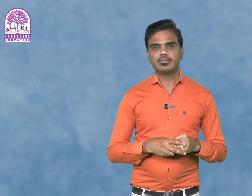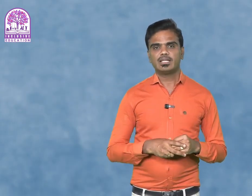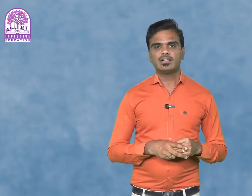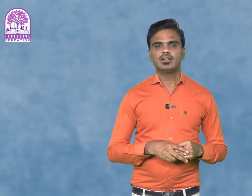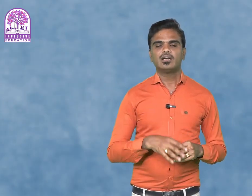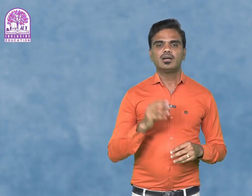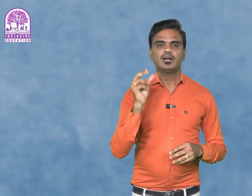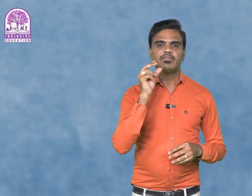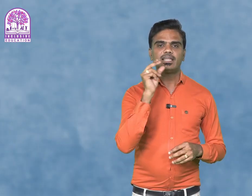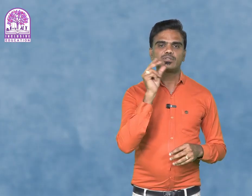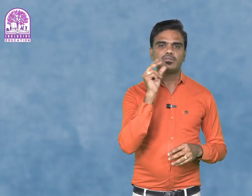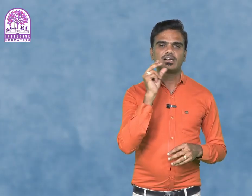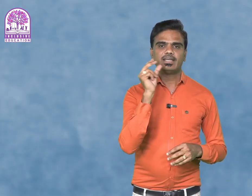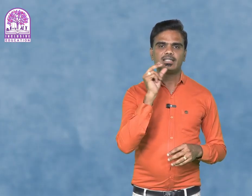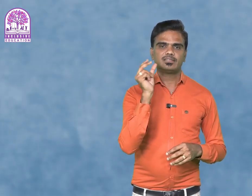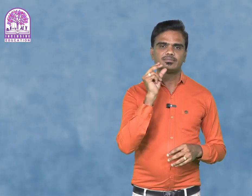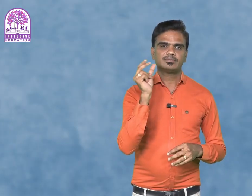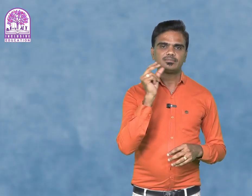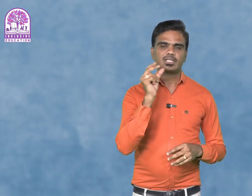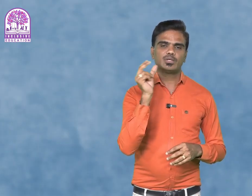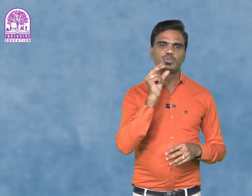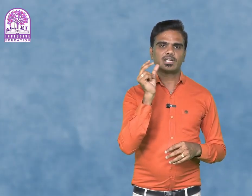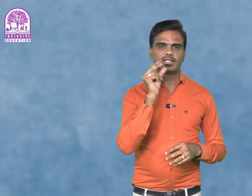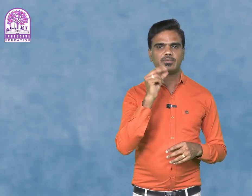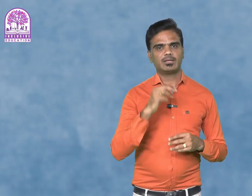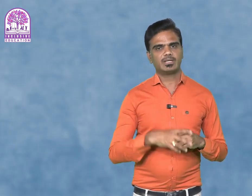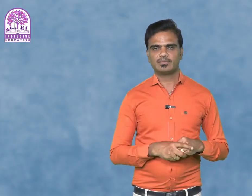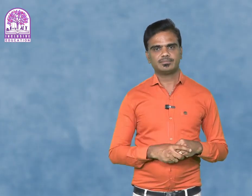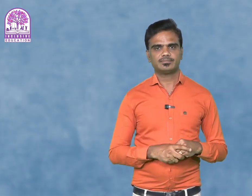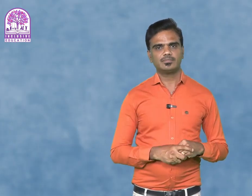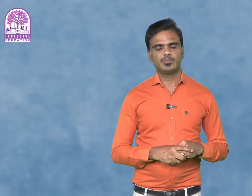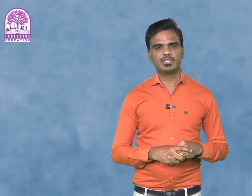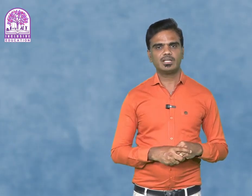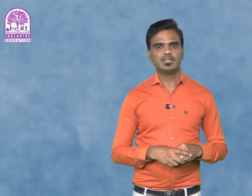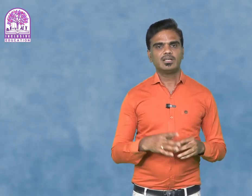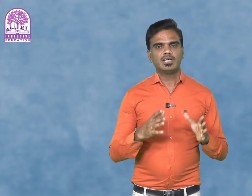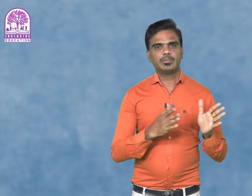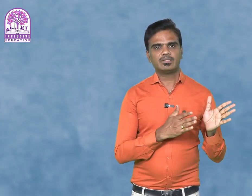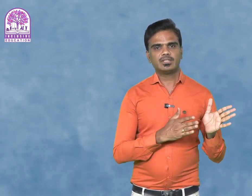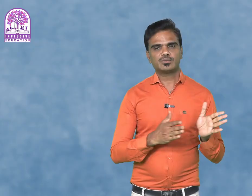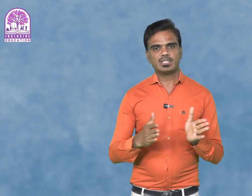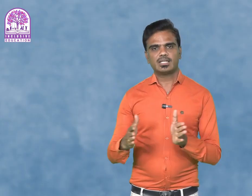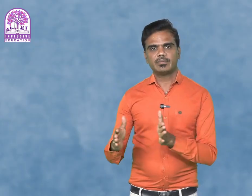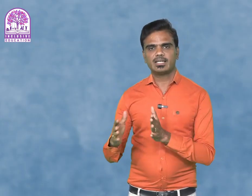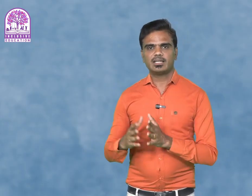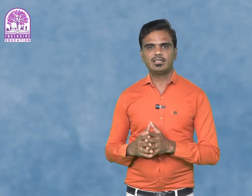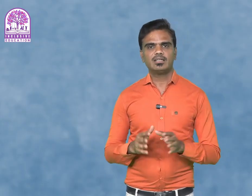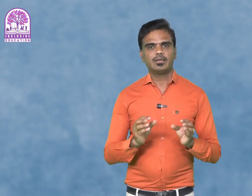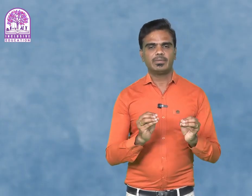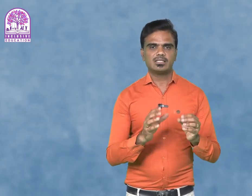அப்படின்னா வயலட் சொல்லுவாங்க, வயலட்டுக்கு அதாவது ஊதா கலருக்கு இப்படி காமிப்பாங்க. புரியுதுங்களா? இப்போ இதுவரை சொன்னது எல்லாமே என்னென்னா